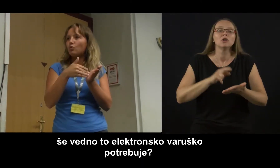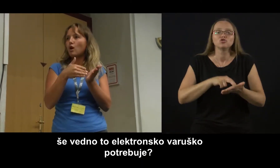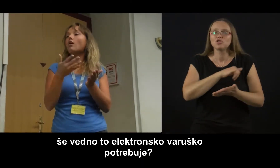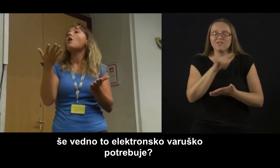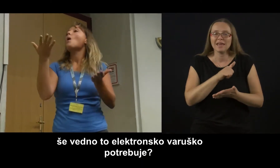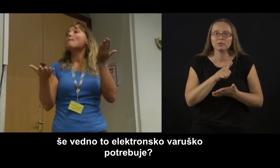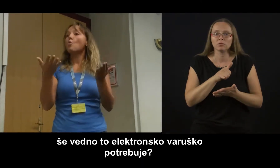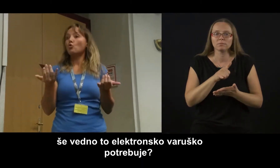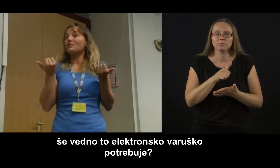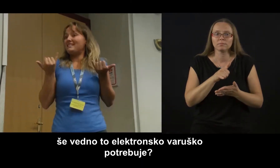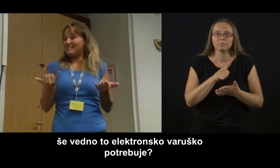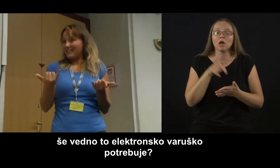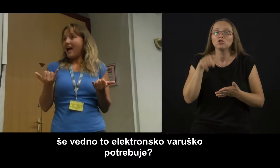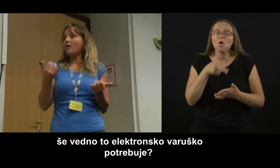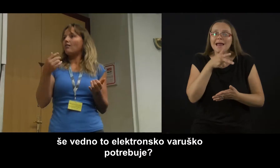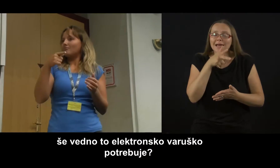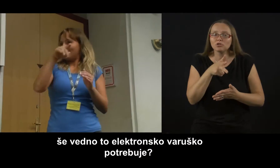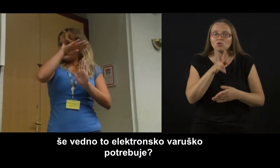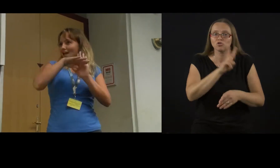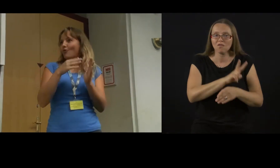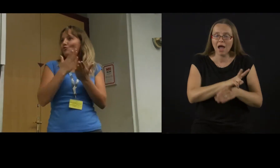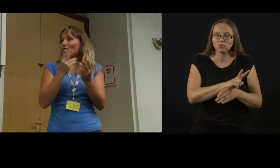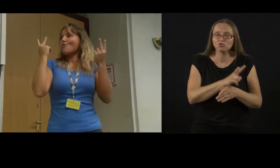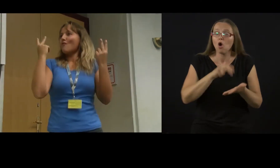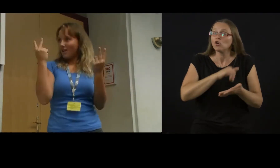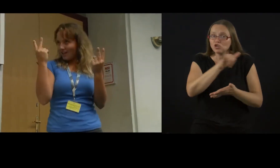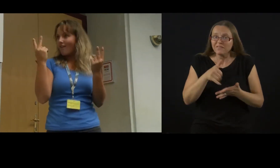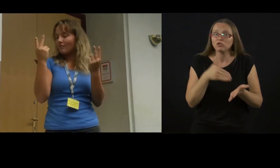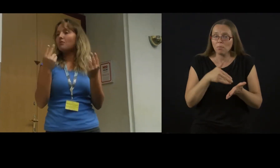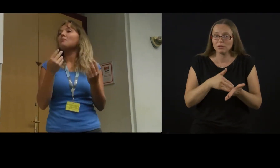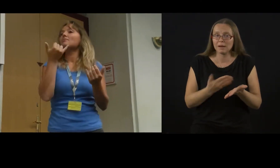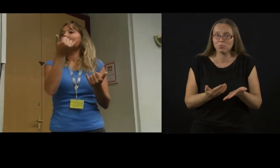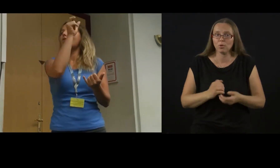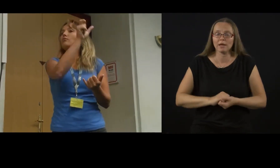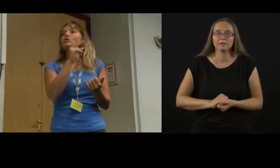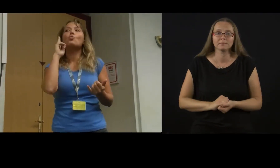še vedno pač to elektronsko varuško potrebuje.